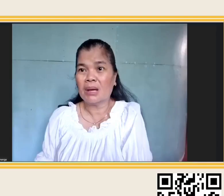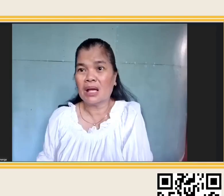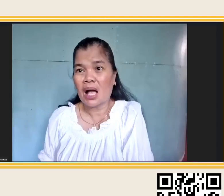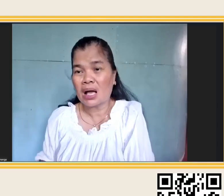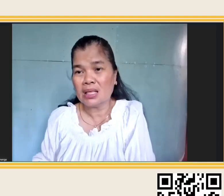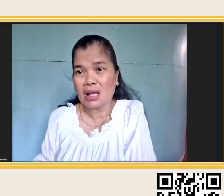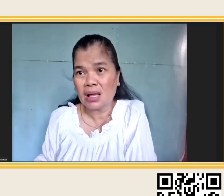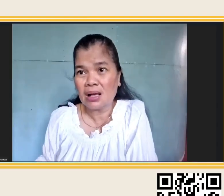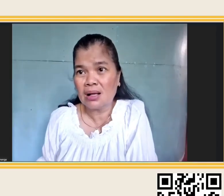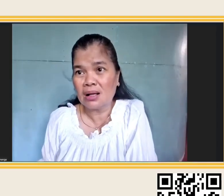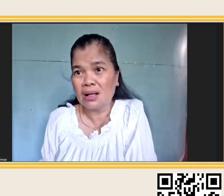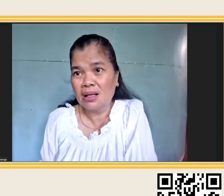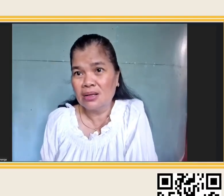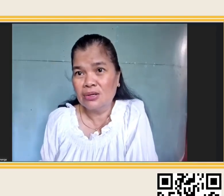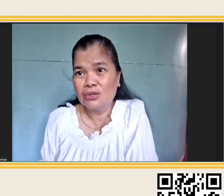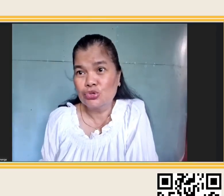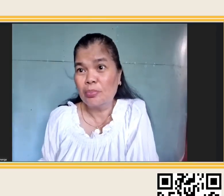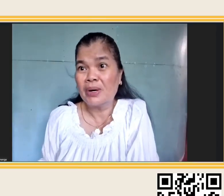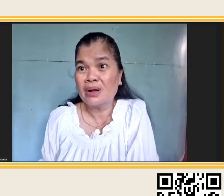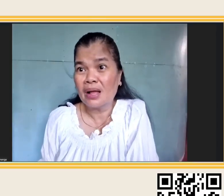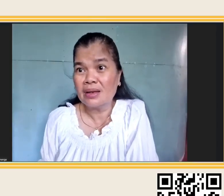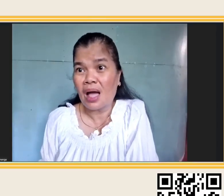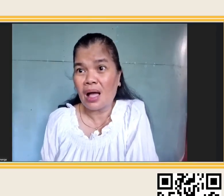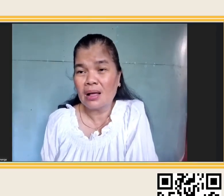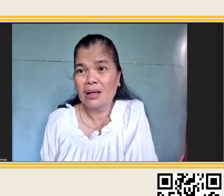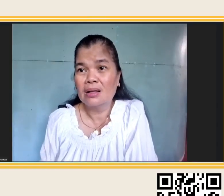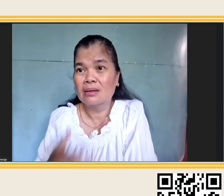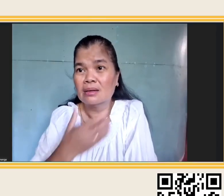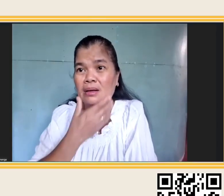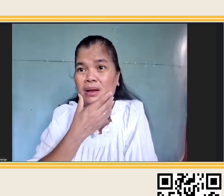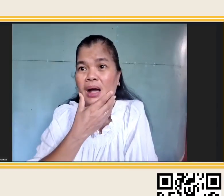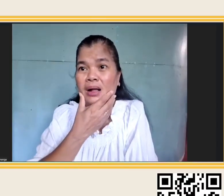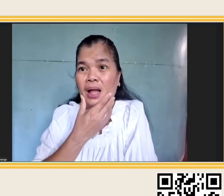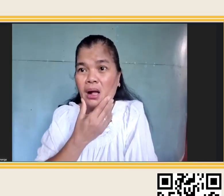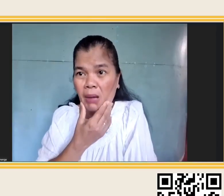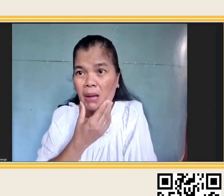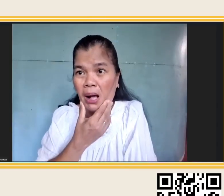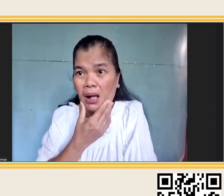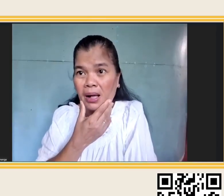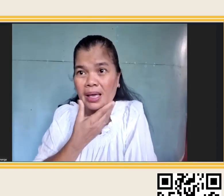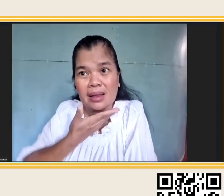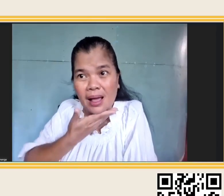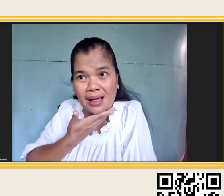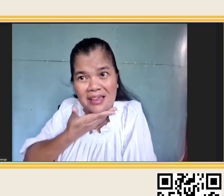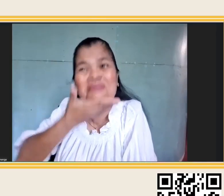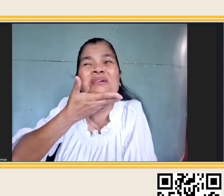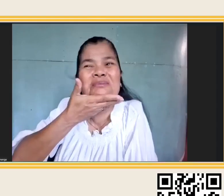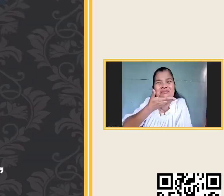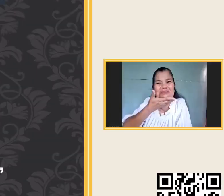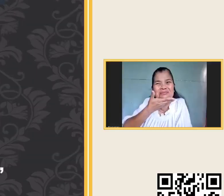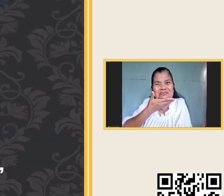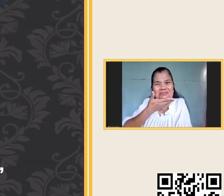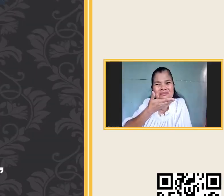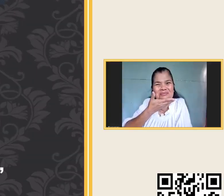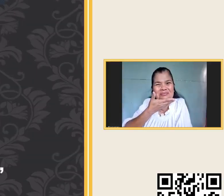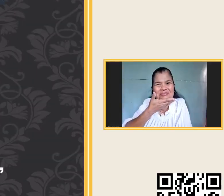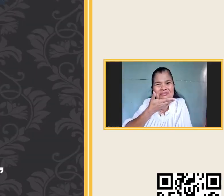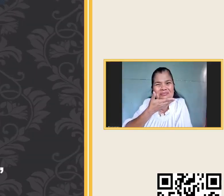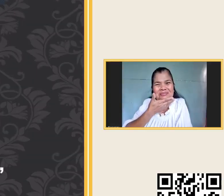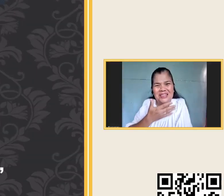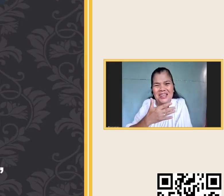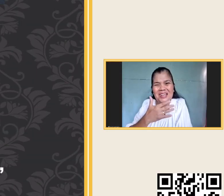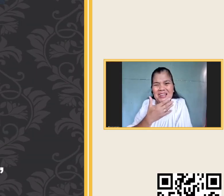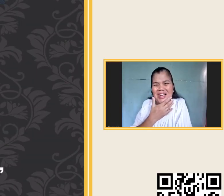kaya naman nakakita ka ng super ganda, laglag baba, kaya ginaganyan.